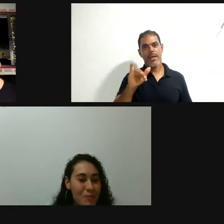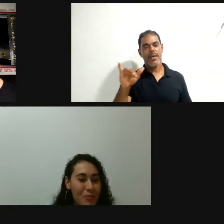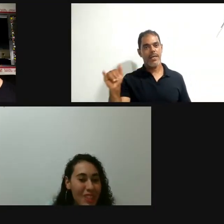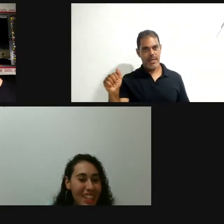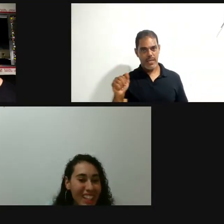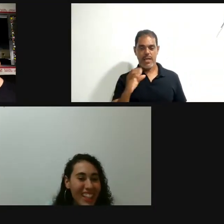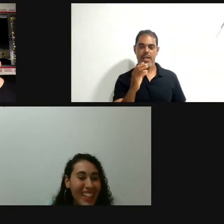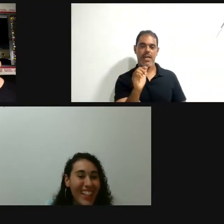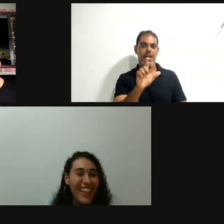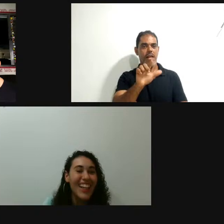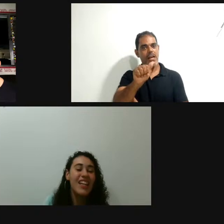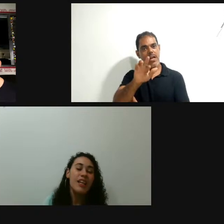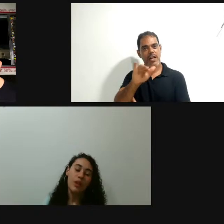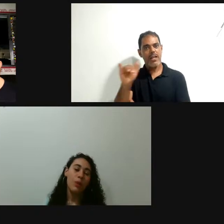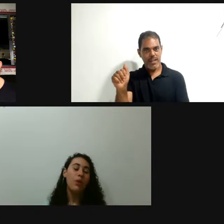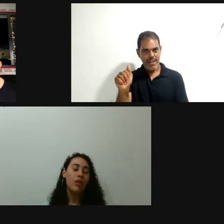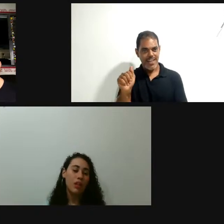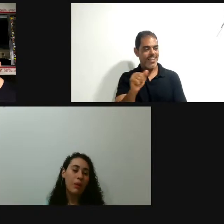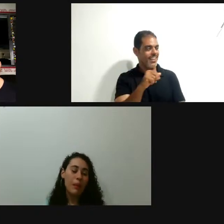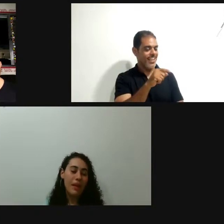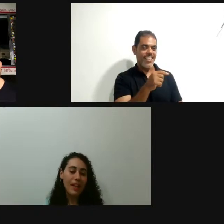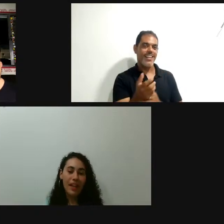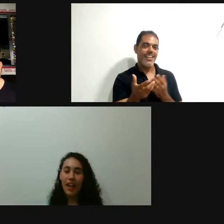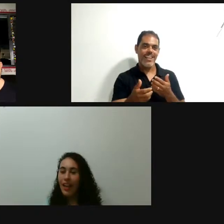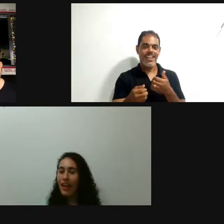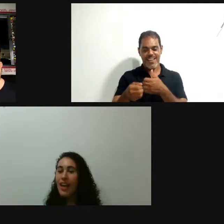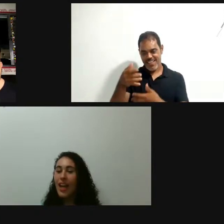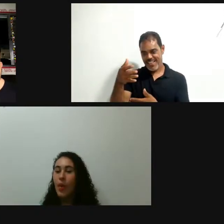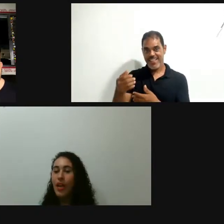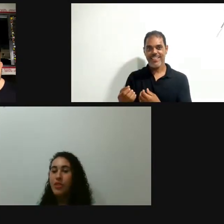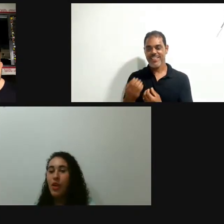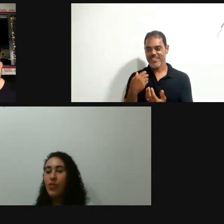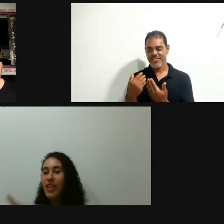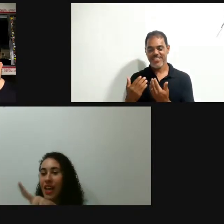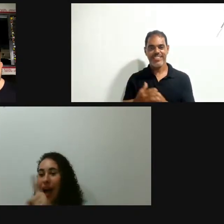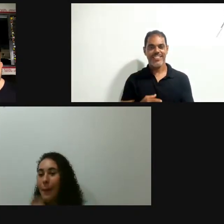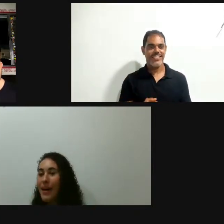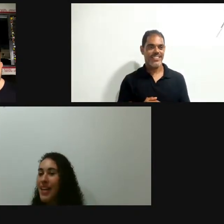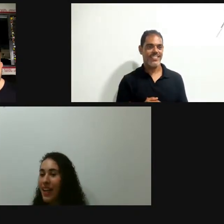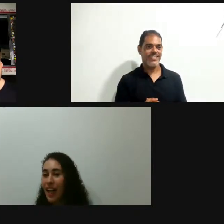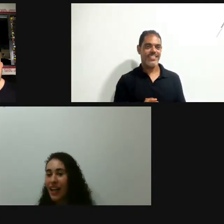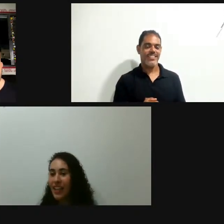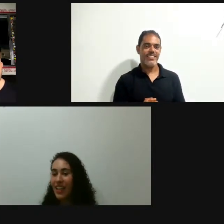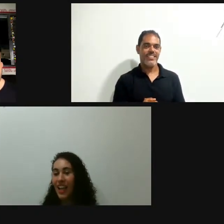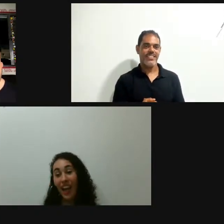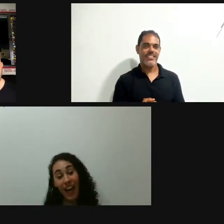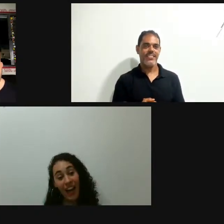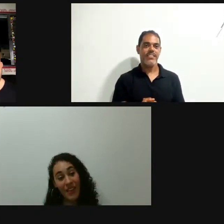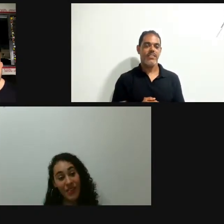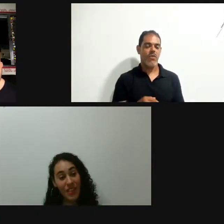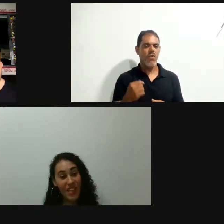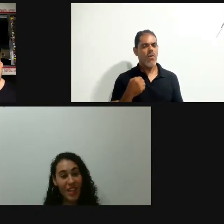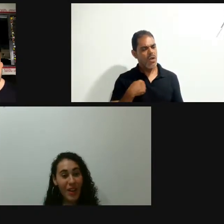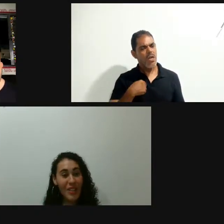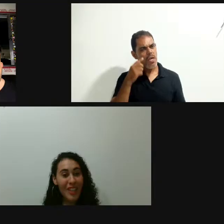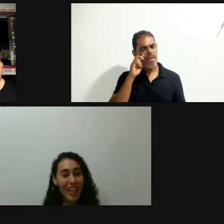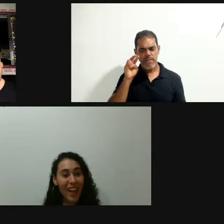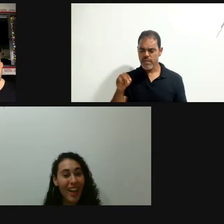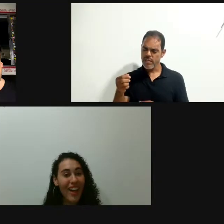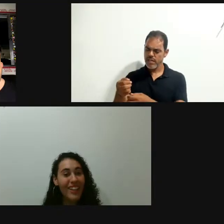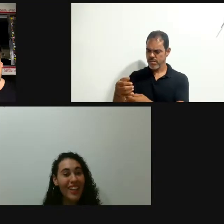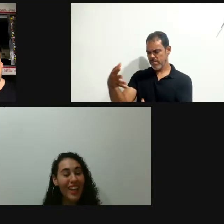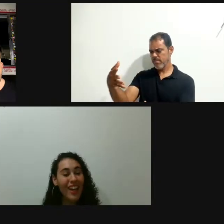ainda. Estão procurando pela Maria Clara. Eu acho que eu vi a Maria Clara aqui na live. Eu acho